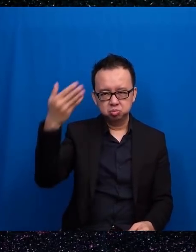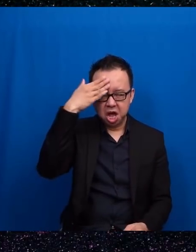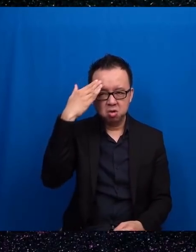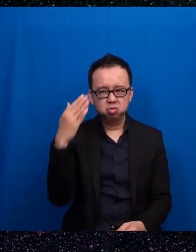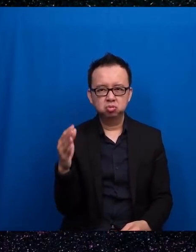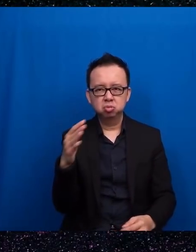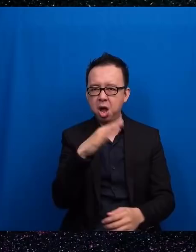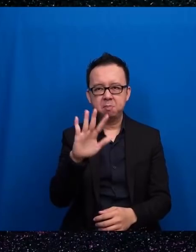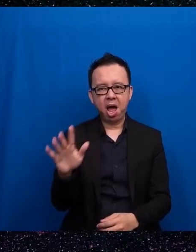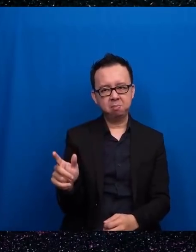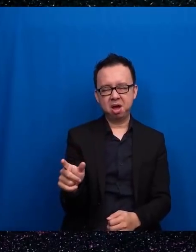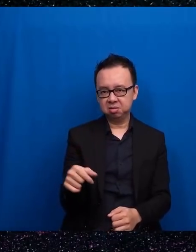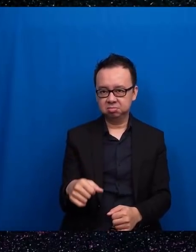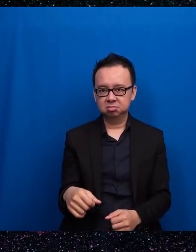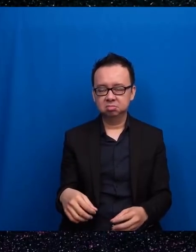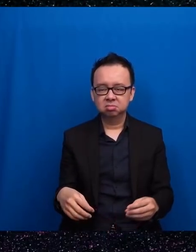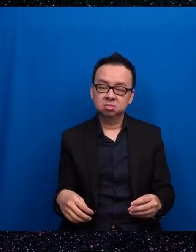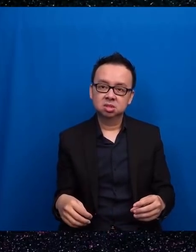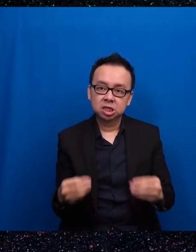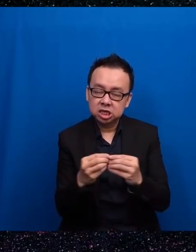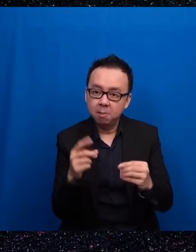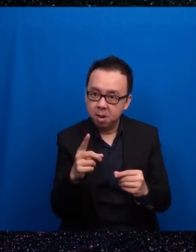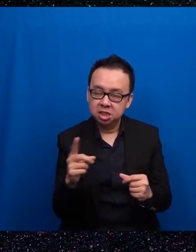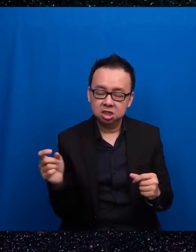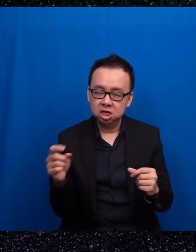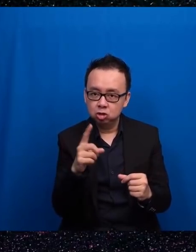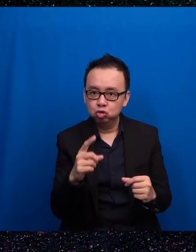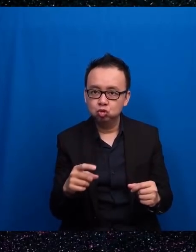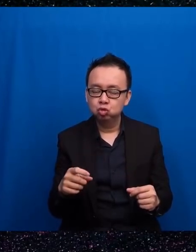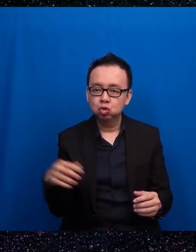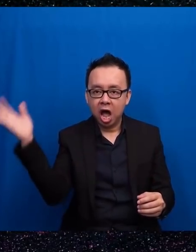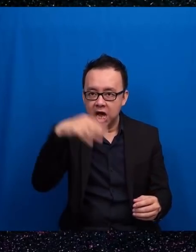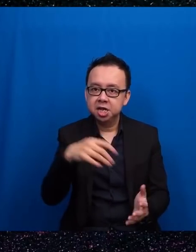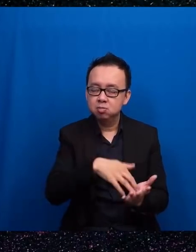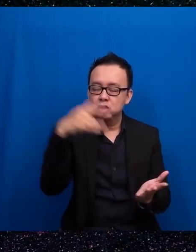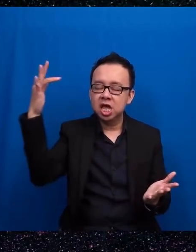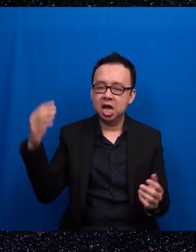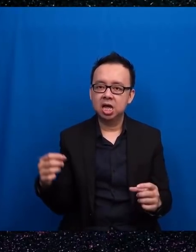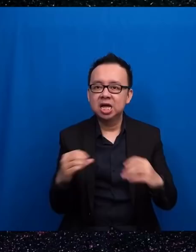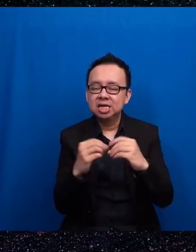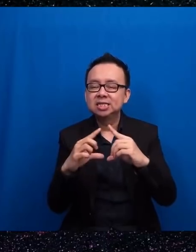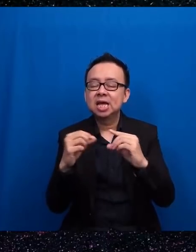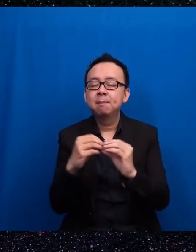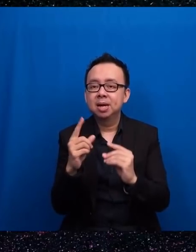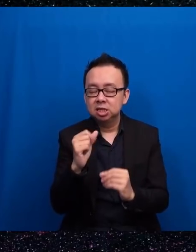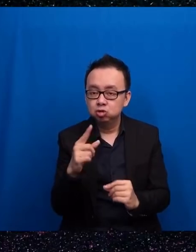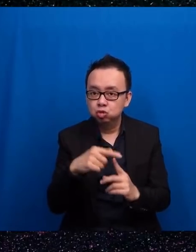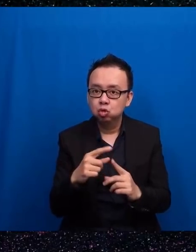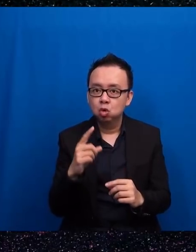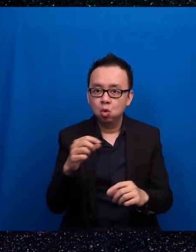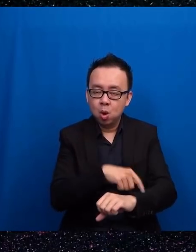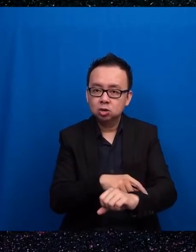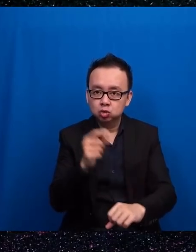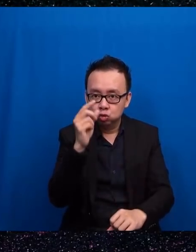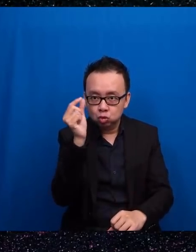Bapak, Ibu, Saudara, sabat adalah hari mulia. Sabat adalah masa menabur. Ini dia.